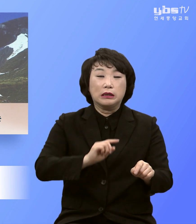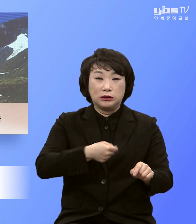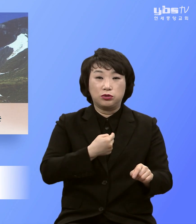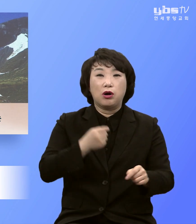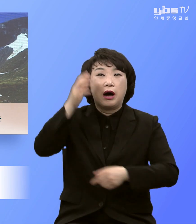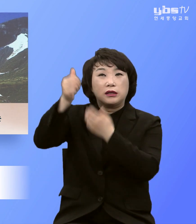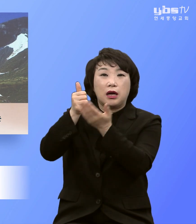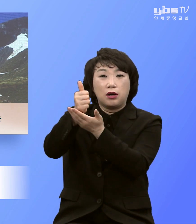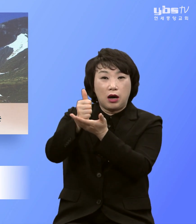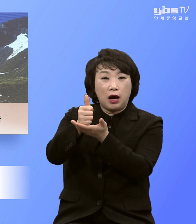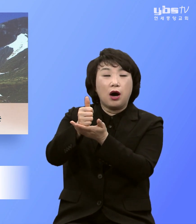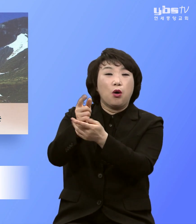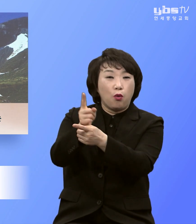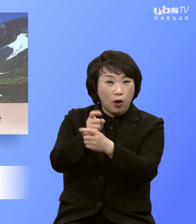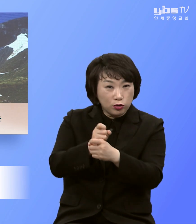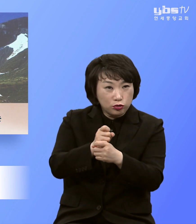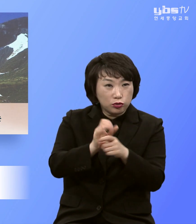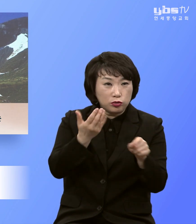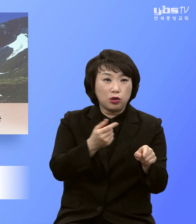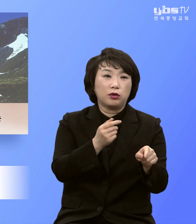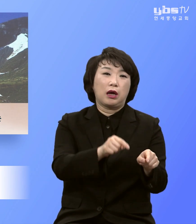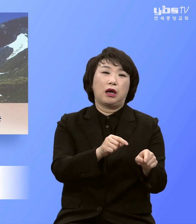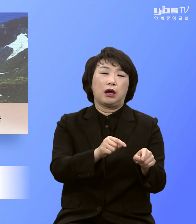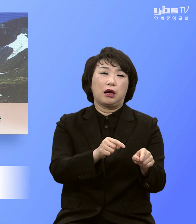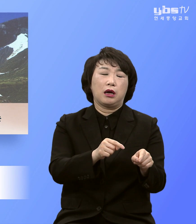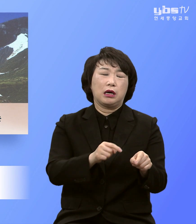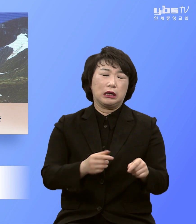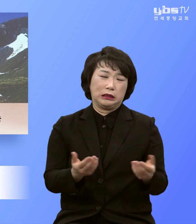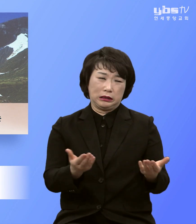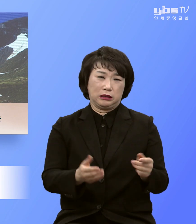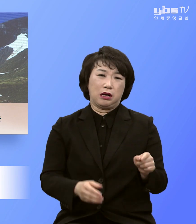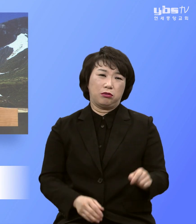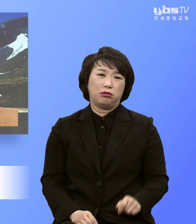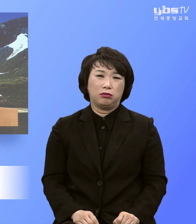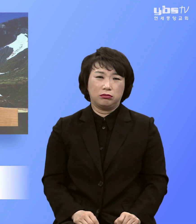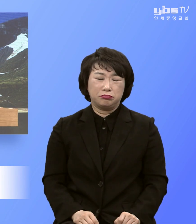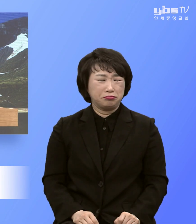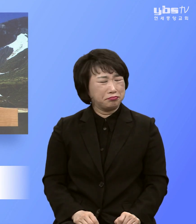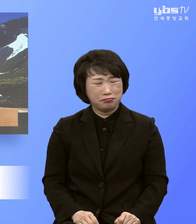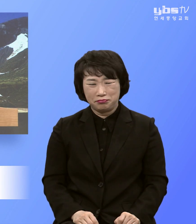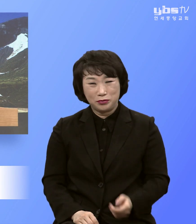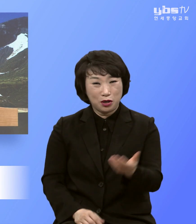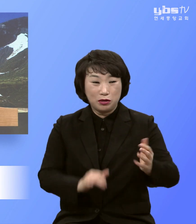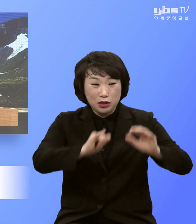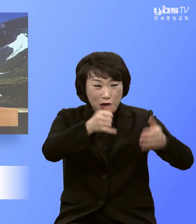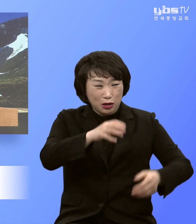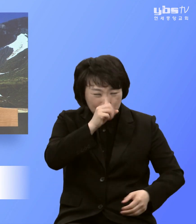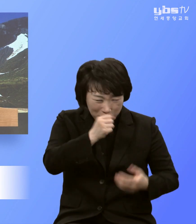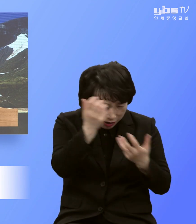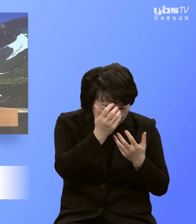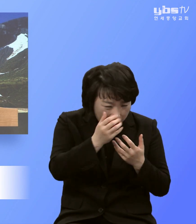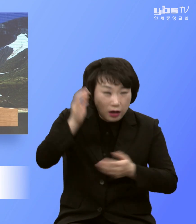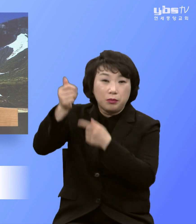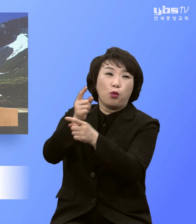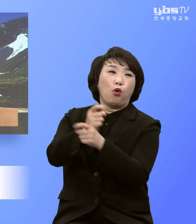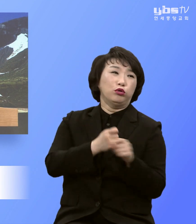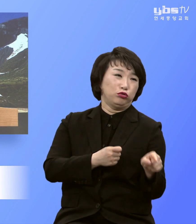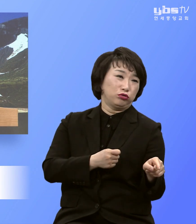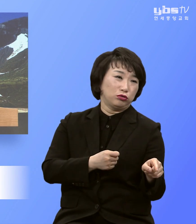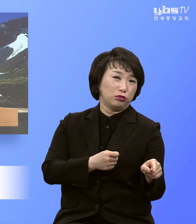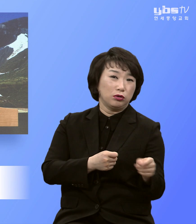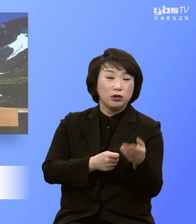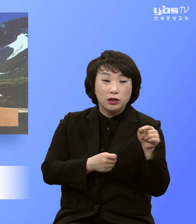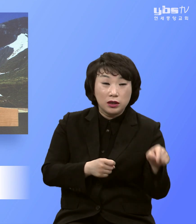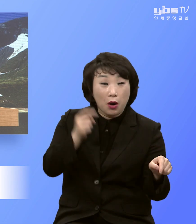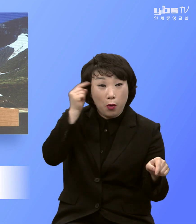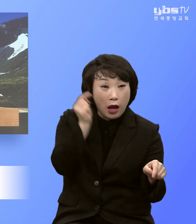스스로 하나님과 원수 되게 하는 것이니라. 세상에 좋은 사람은 하나님과 원수래요. 그게